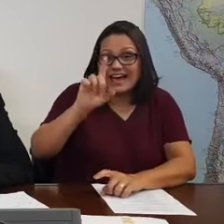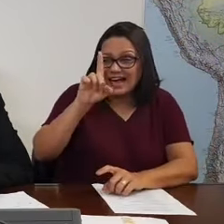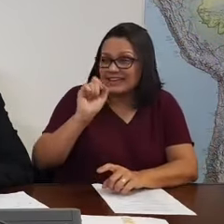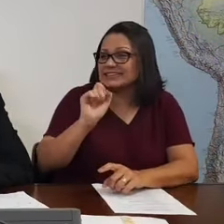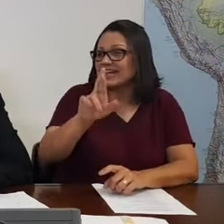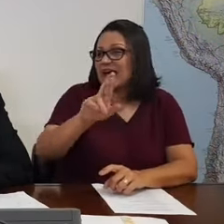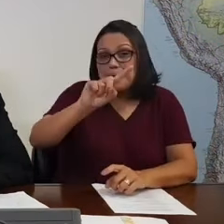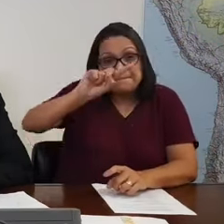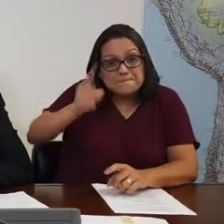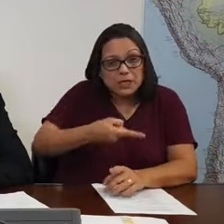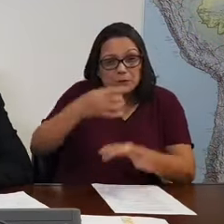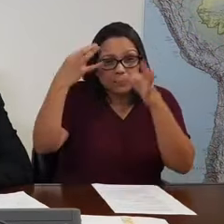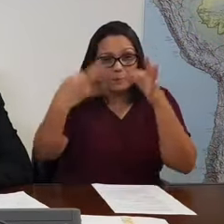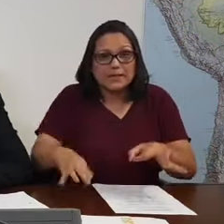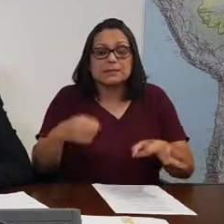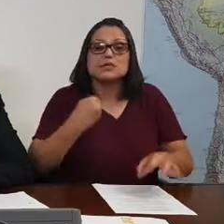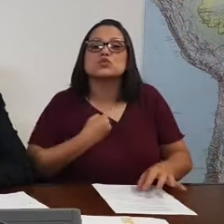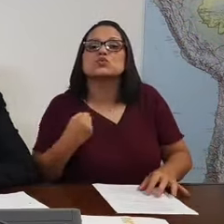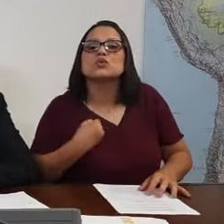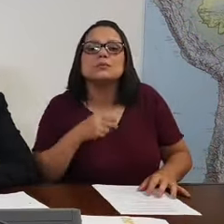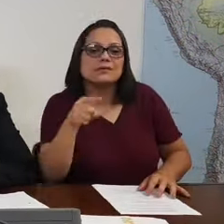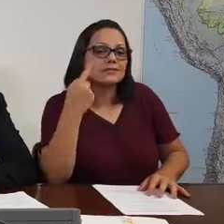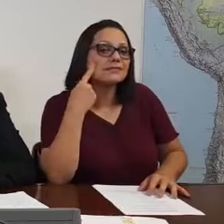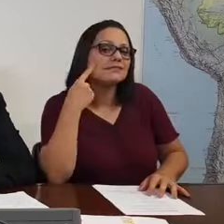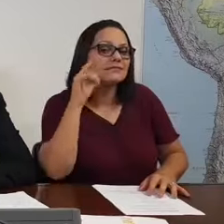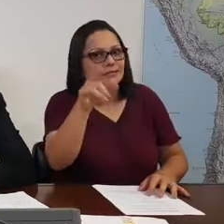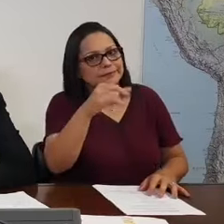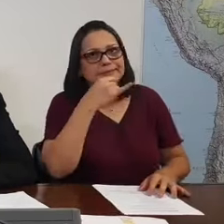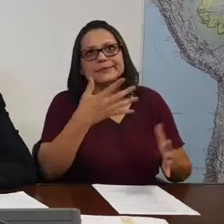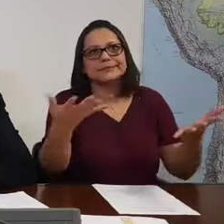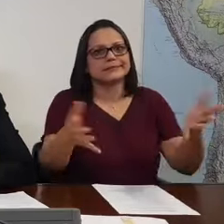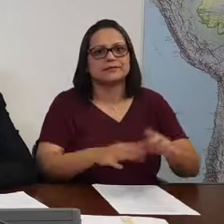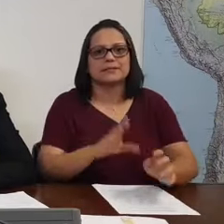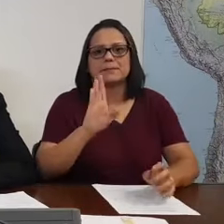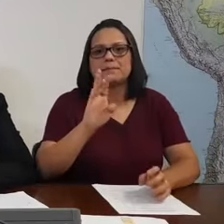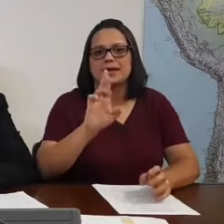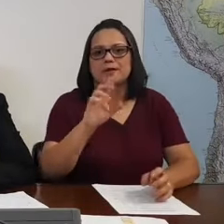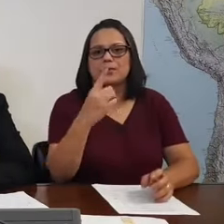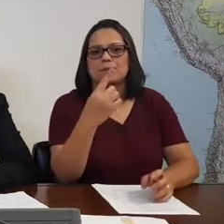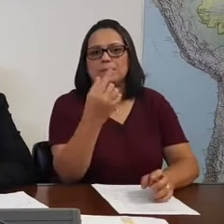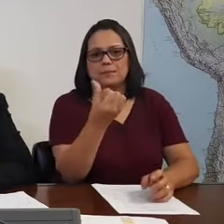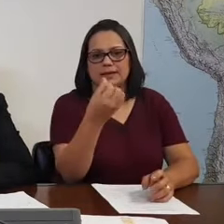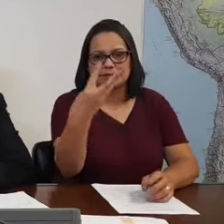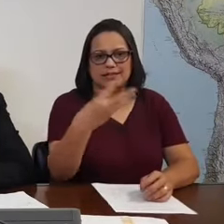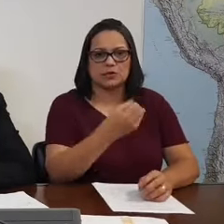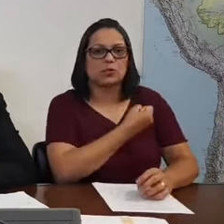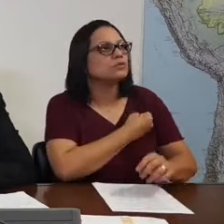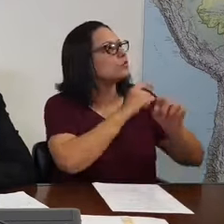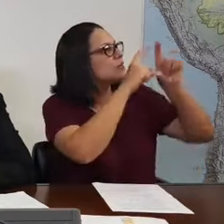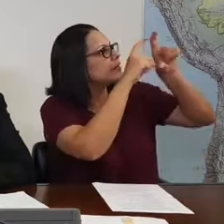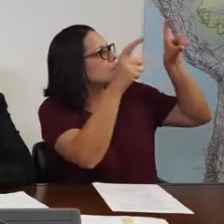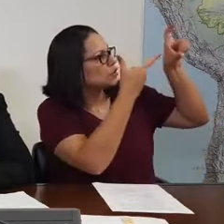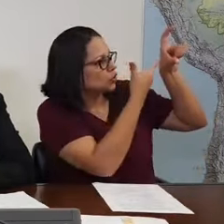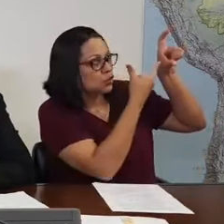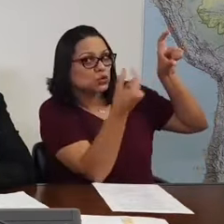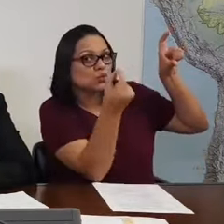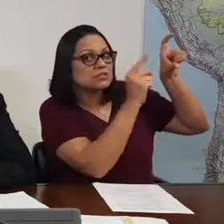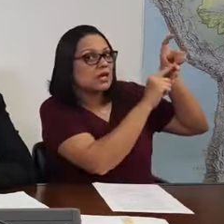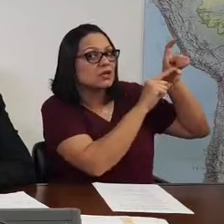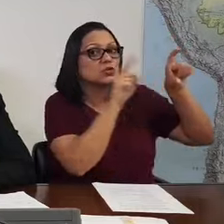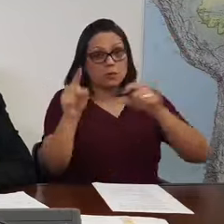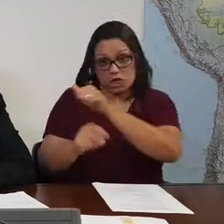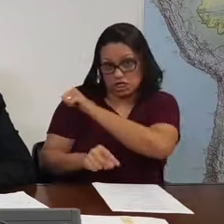realmente, nós vamos aí numerar. Você está aí, por exemplo, na BR-163, vem um radar, tem um número lá, número 200. Não pode ter um radar número